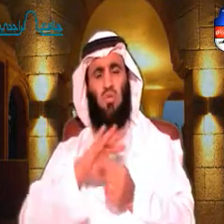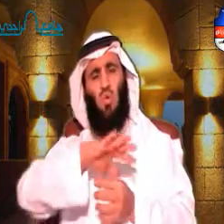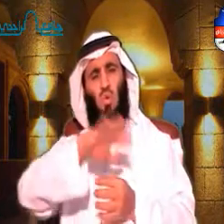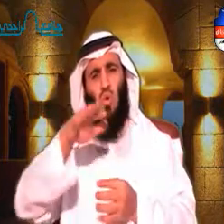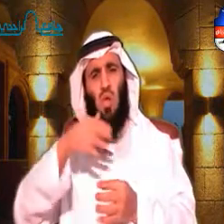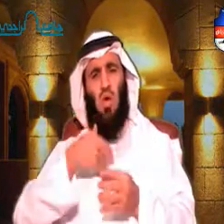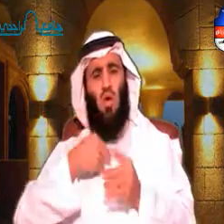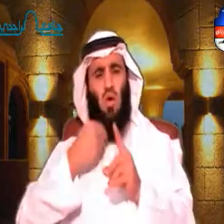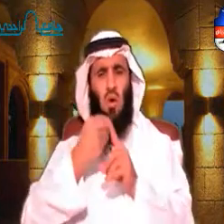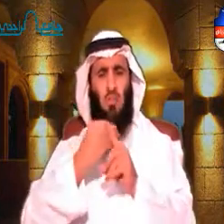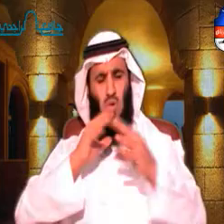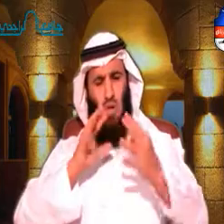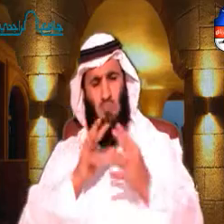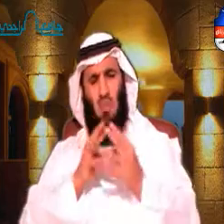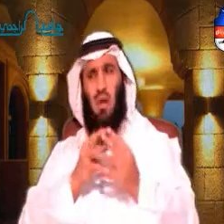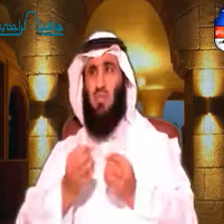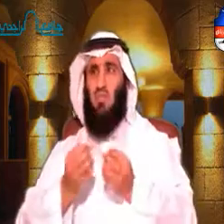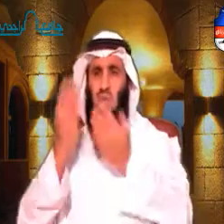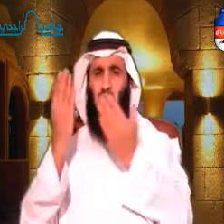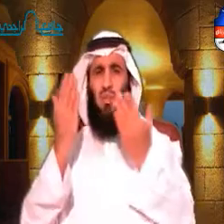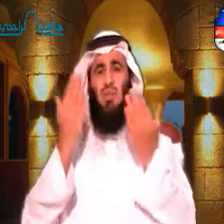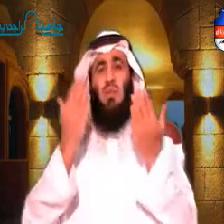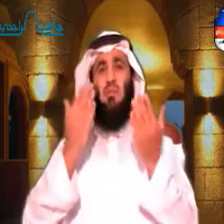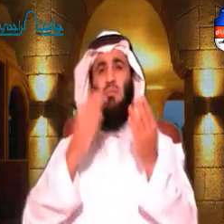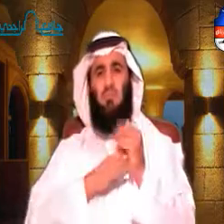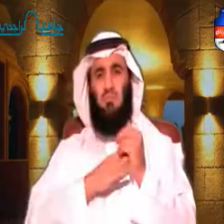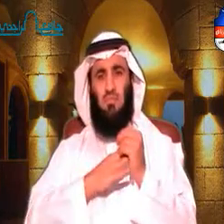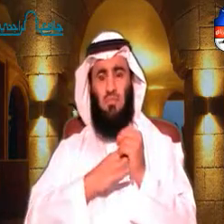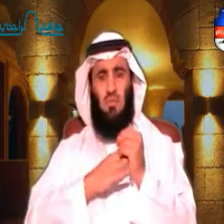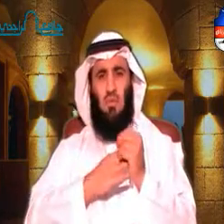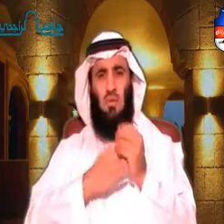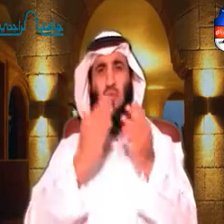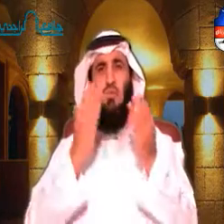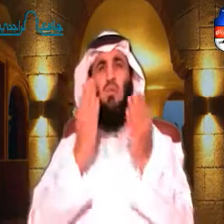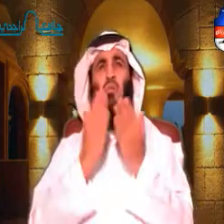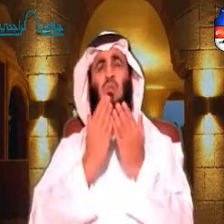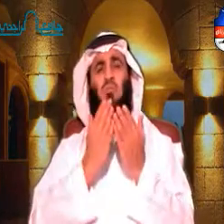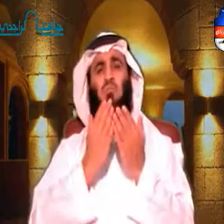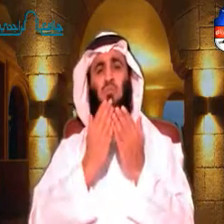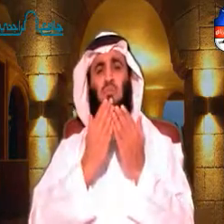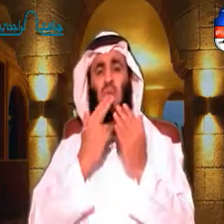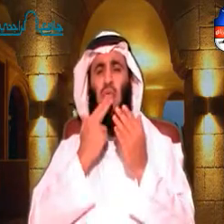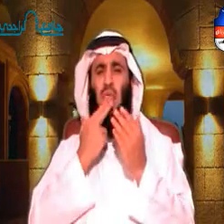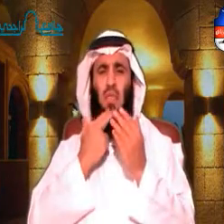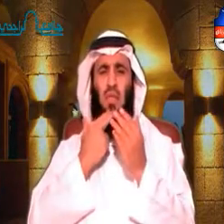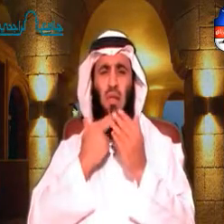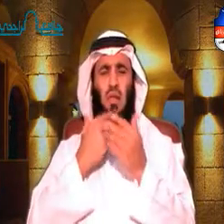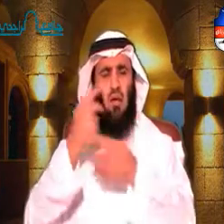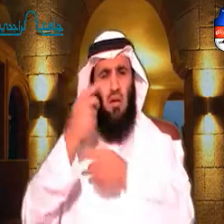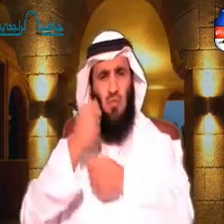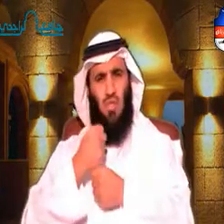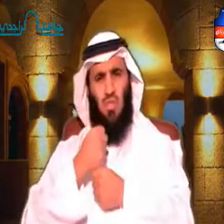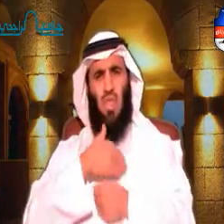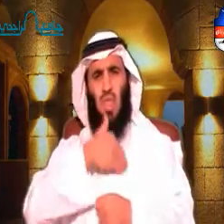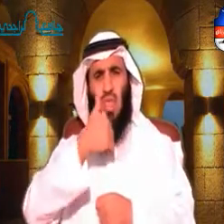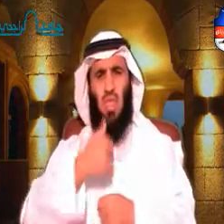من ورثة جنة النعيم. اللهم إنا نسألك الهدى والتقى والعفاف والغنى، ونسألك